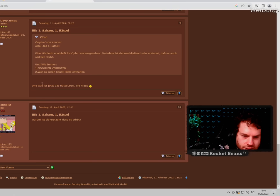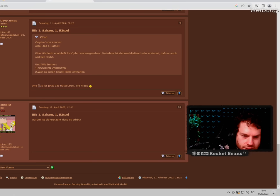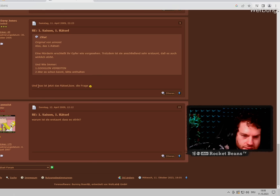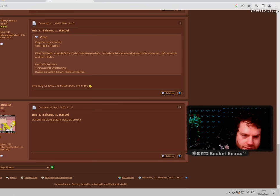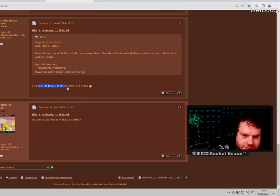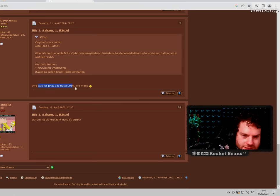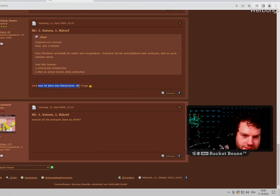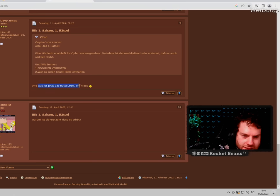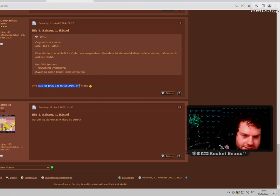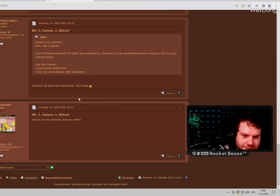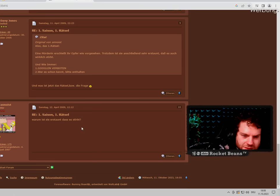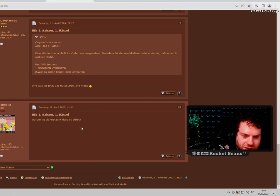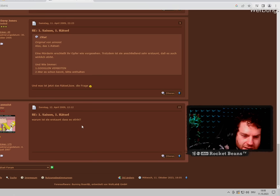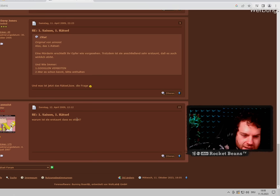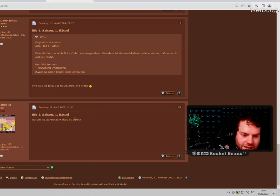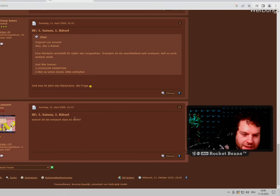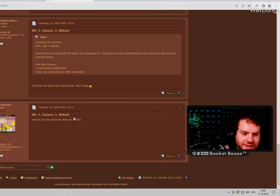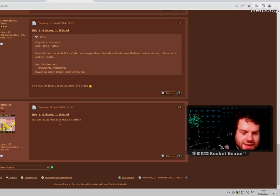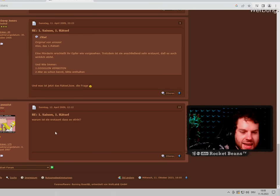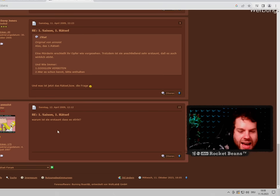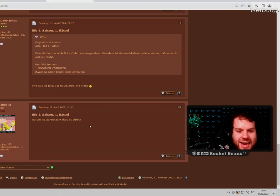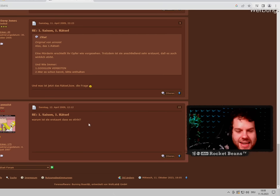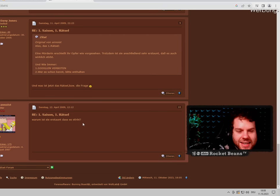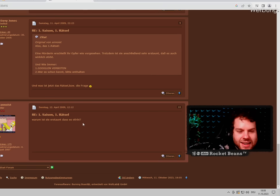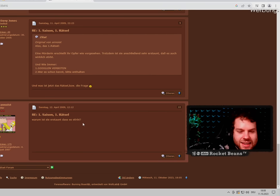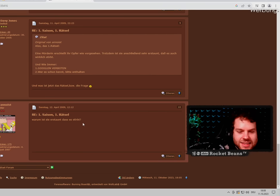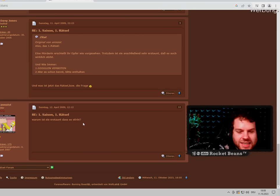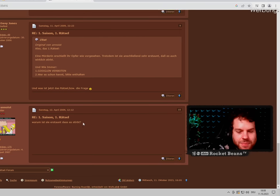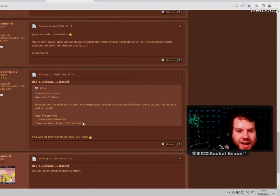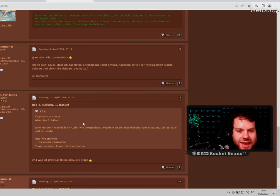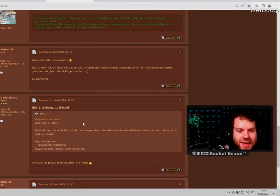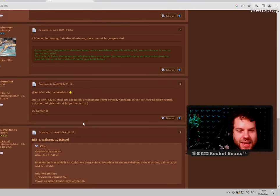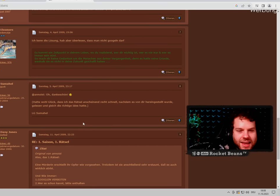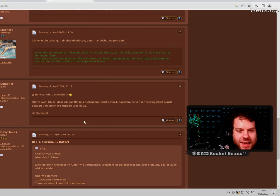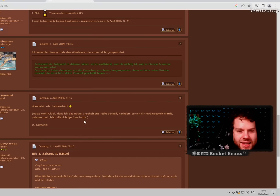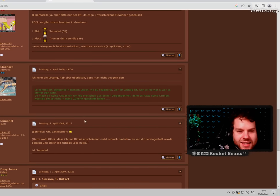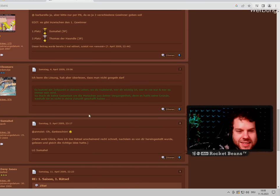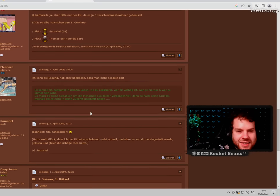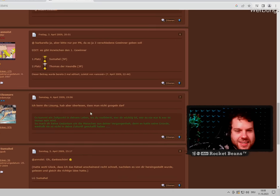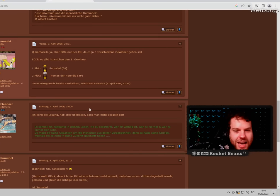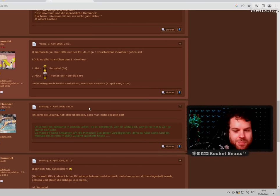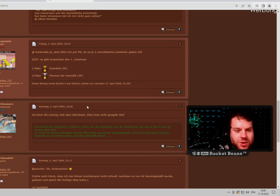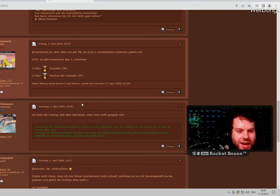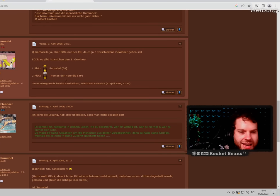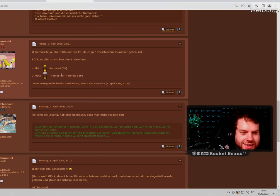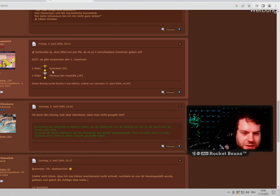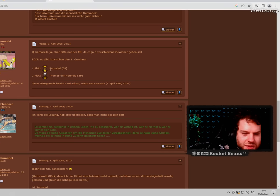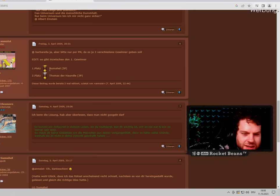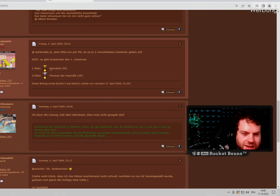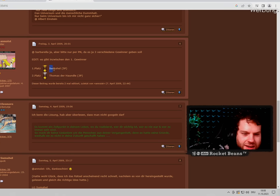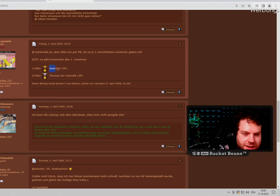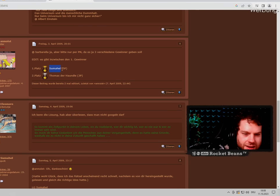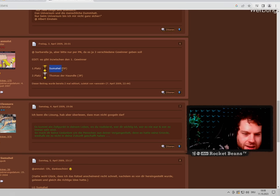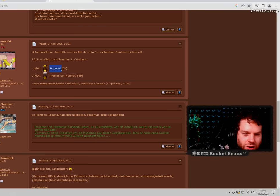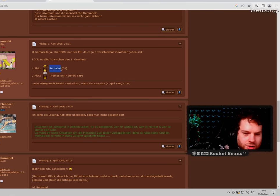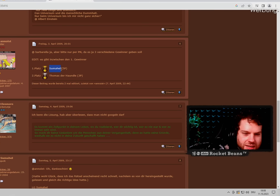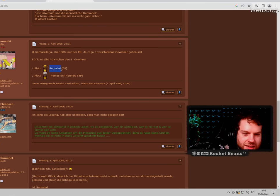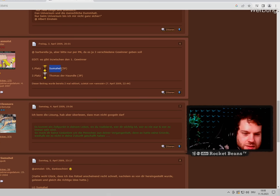Was ist das Rätsel? frage... Nein! Sag mal, es gab nur einen Gewinner und der